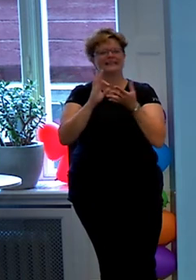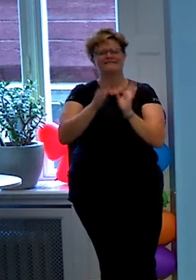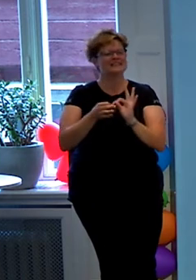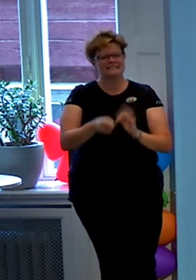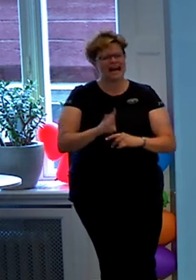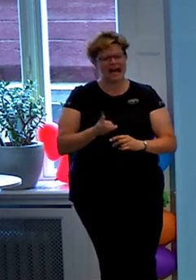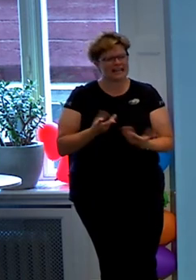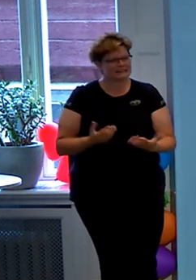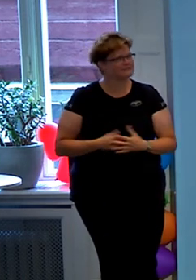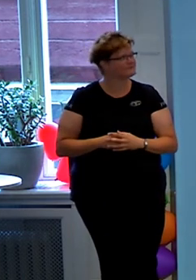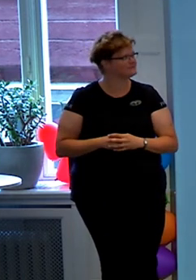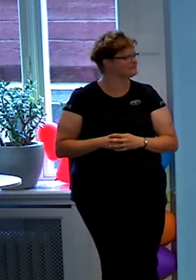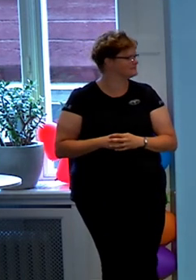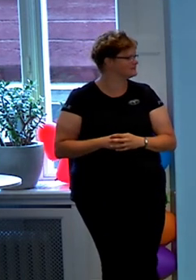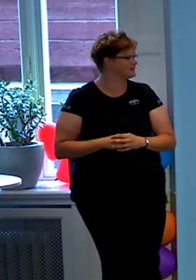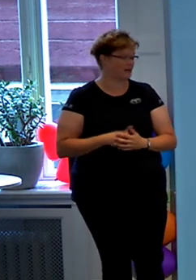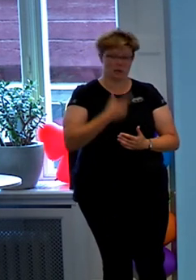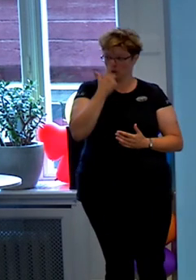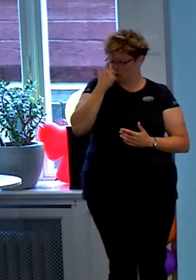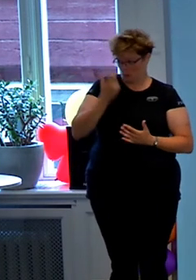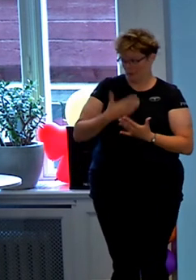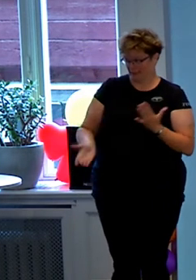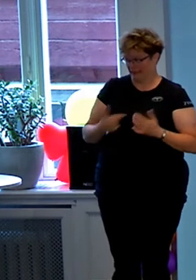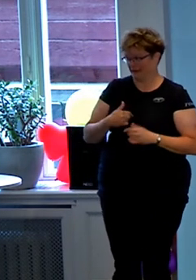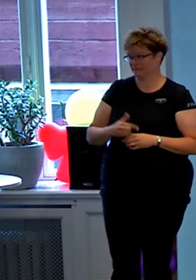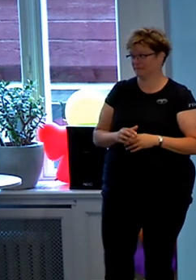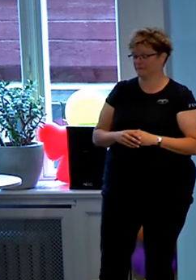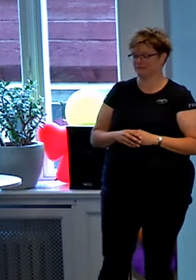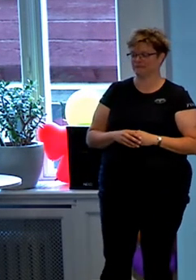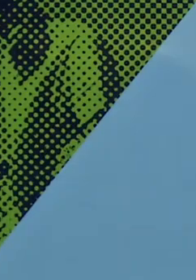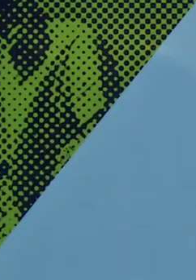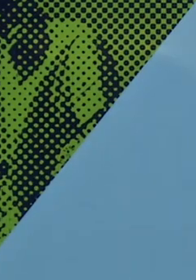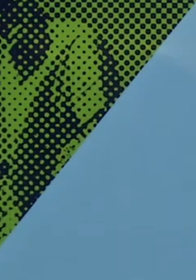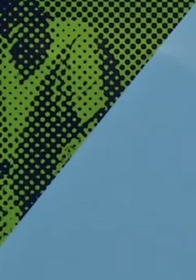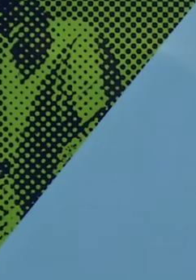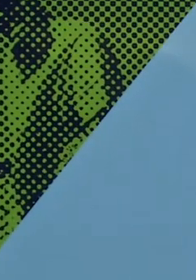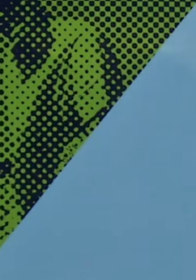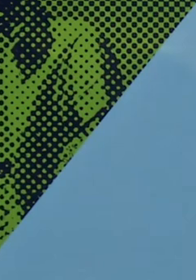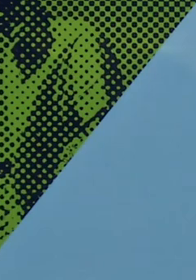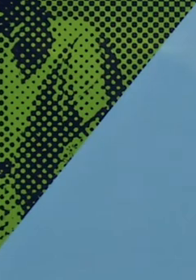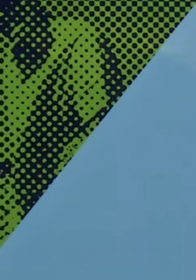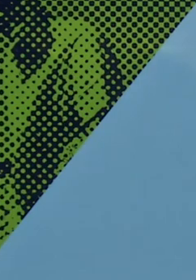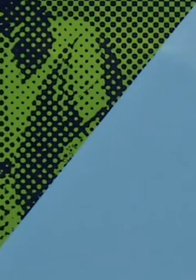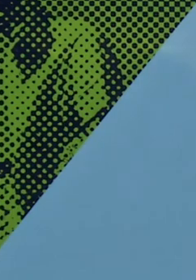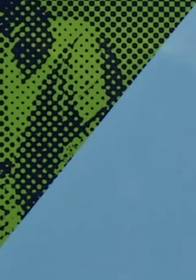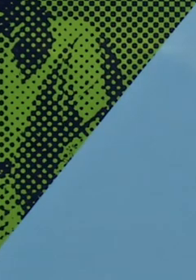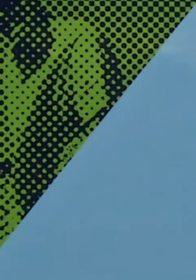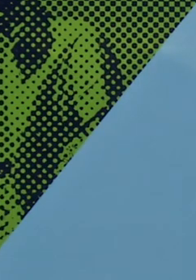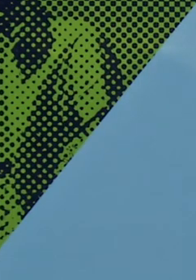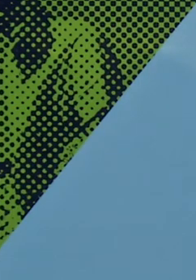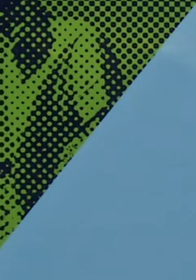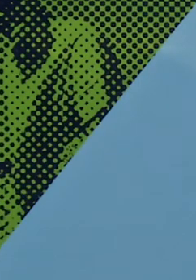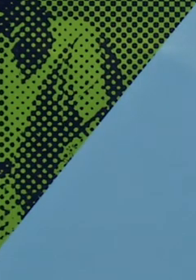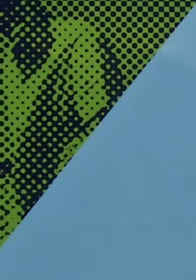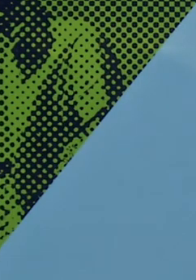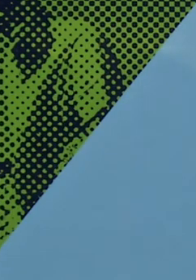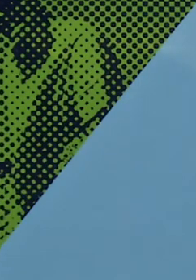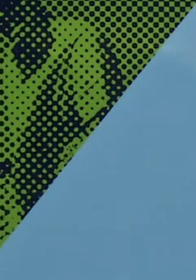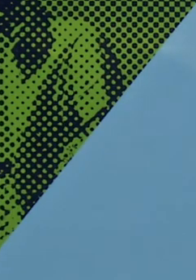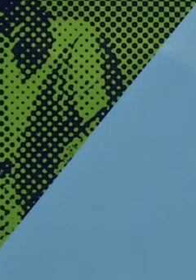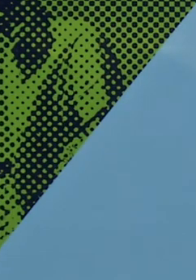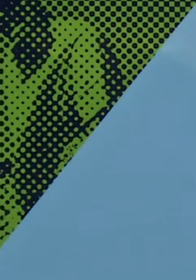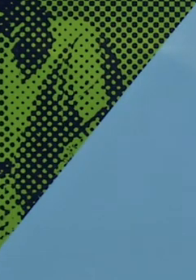här? Det tror jag faktiskt inte. Jag tror, nu ska jag väl lite med det här, men jag tror inte att det här är... Det viktigaste är ju att när man